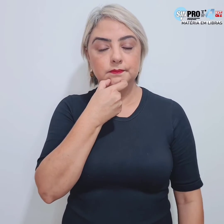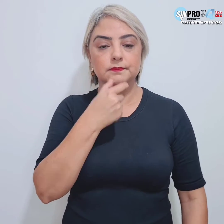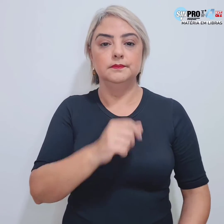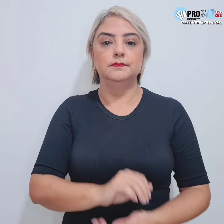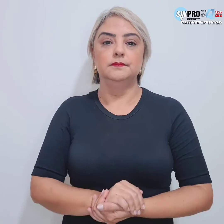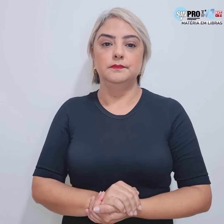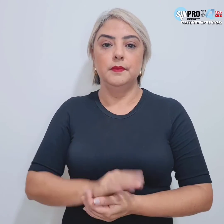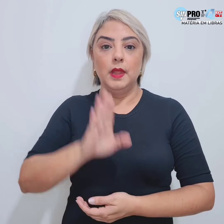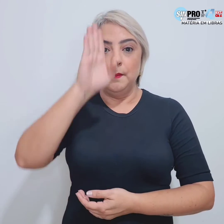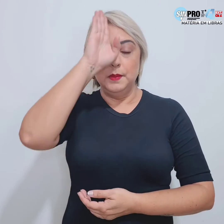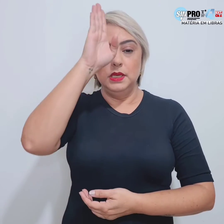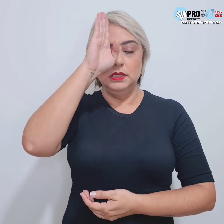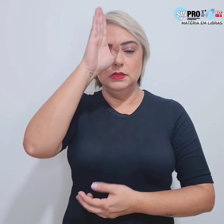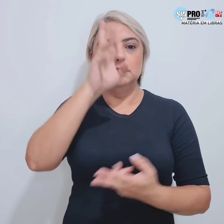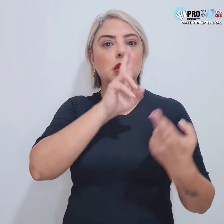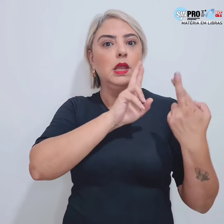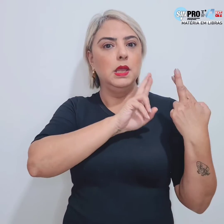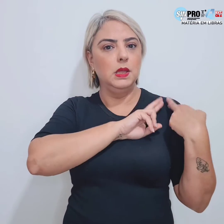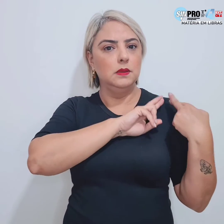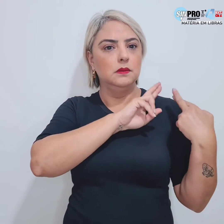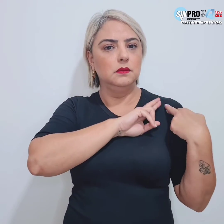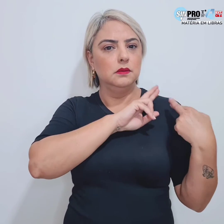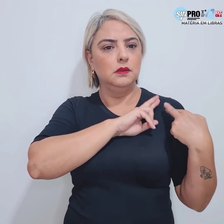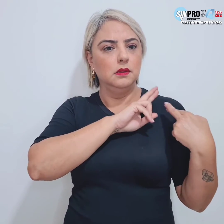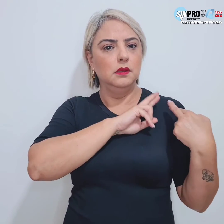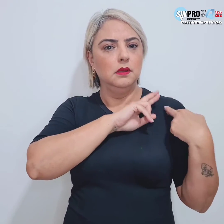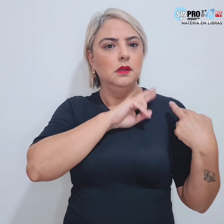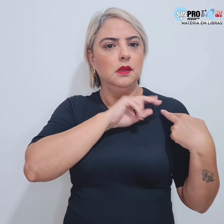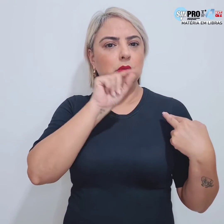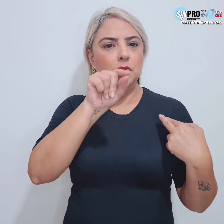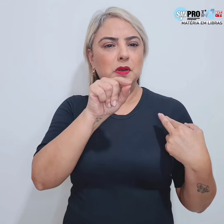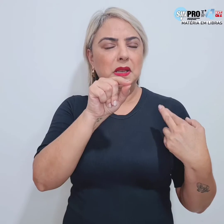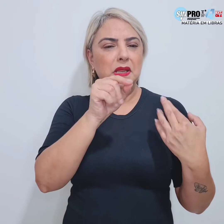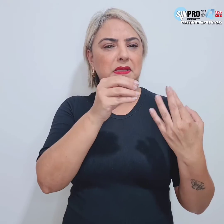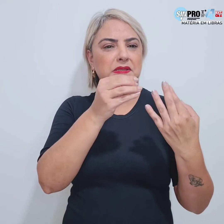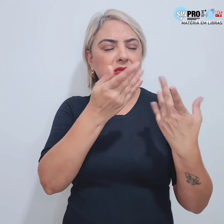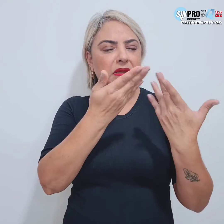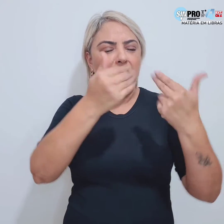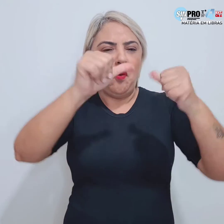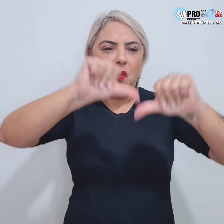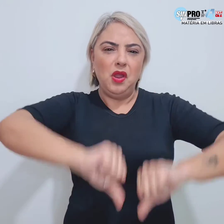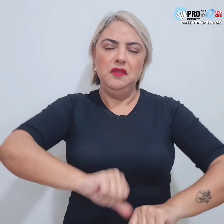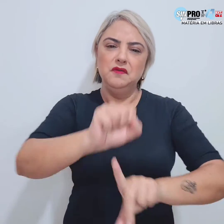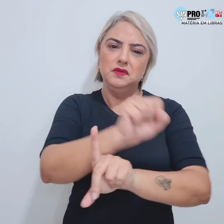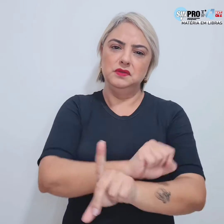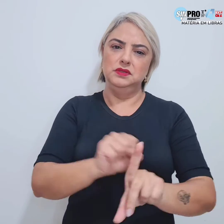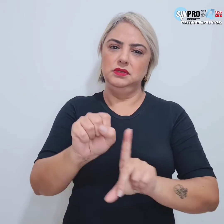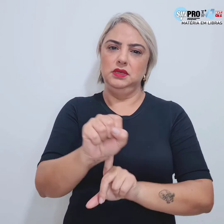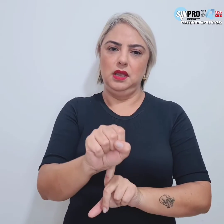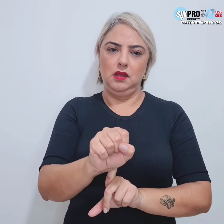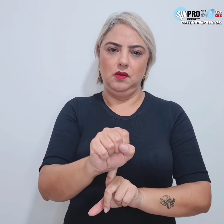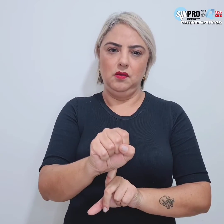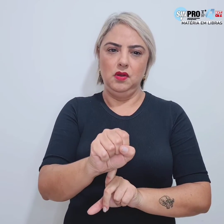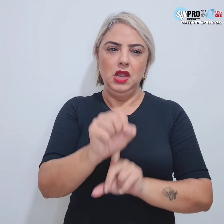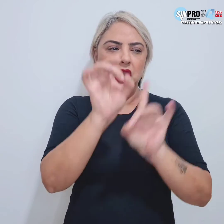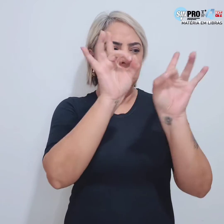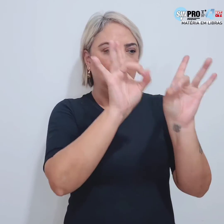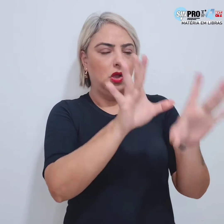principal responsável por essa desconstrução social, que joga todas as classes